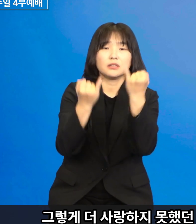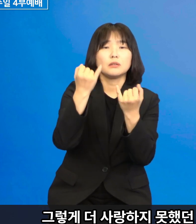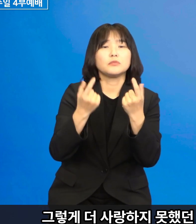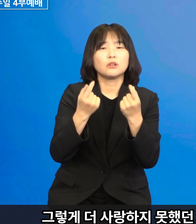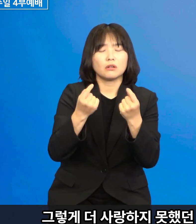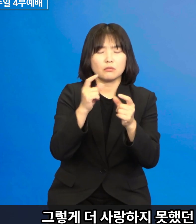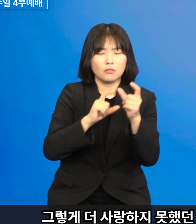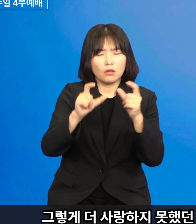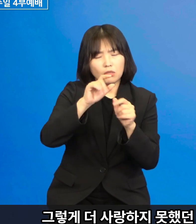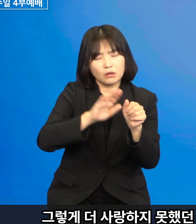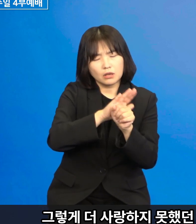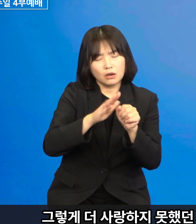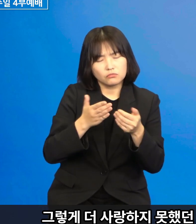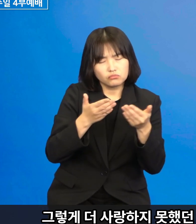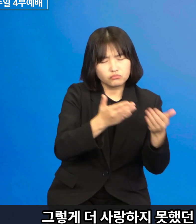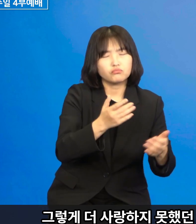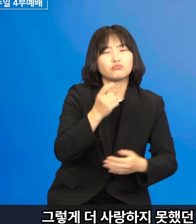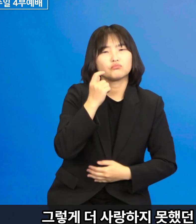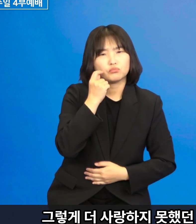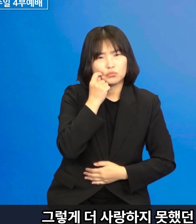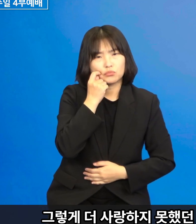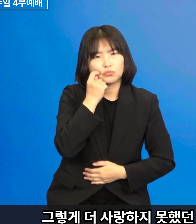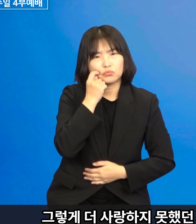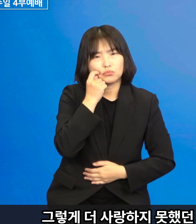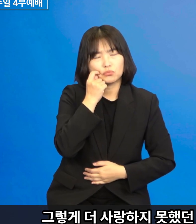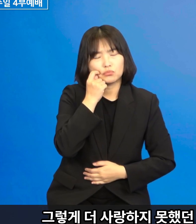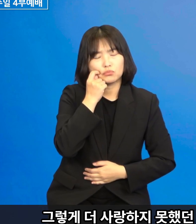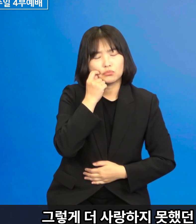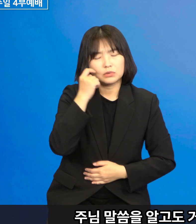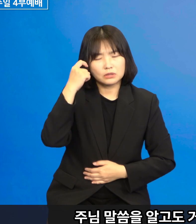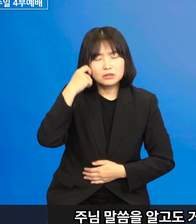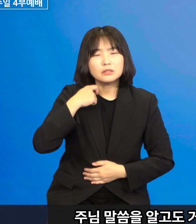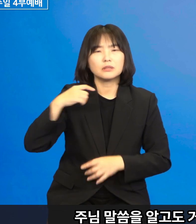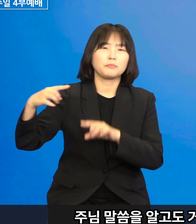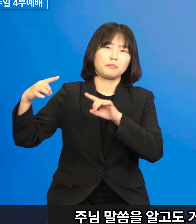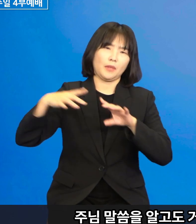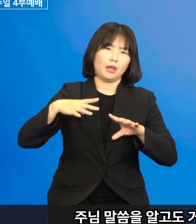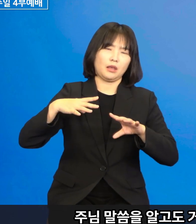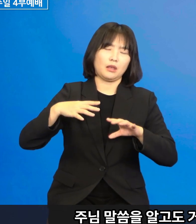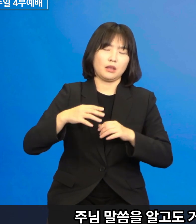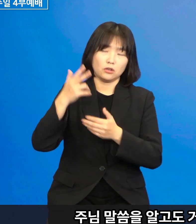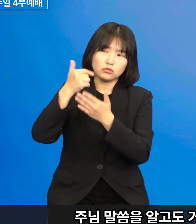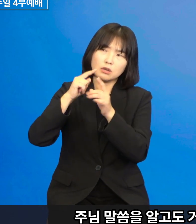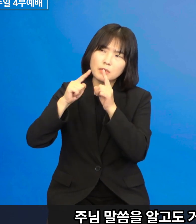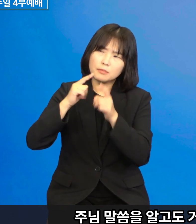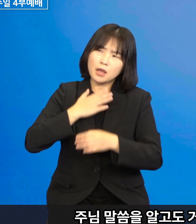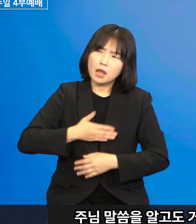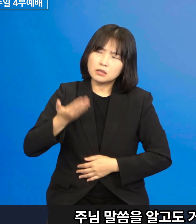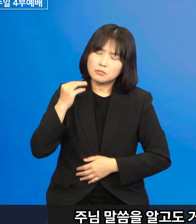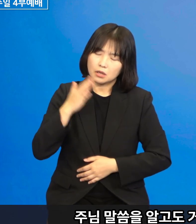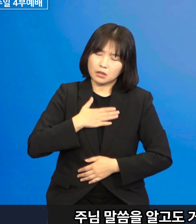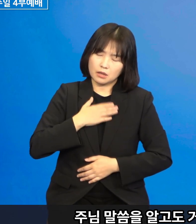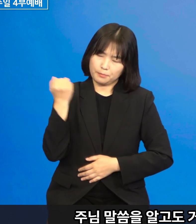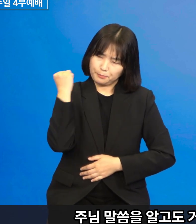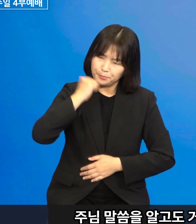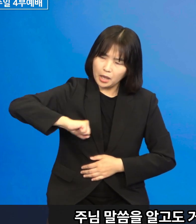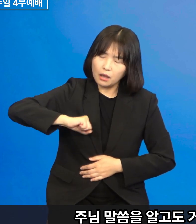그렇게 더 사랑하지 못했던 것 같습니다라고 느껴지더라고요. 저의 말씀을 알고도 거역했으니까 저 뭐 한